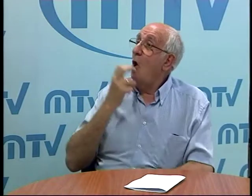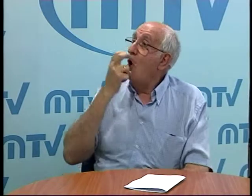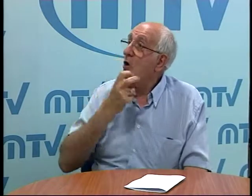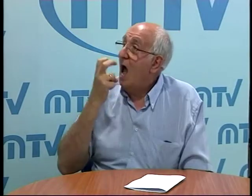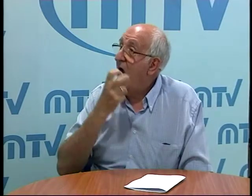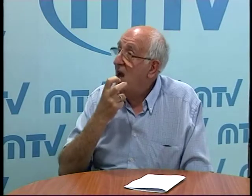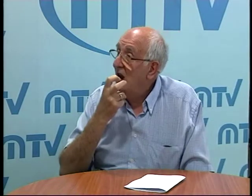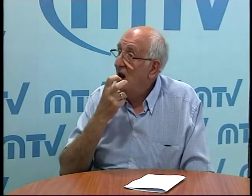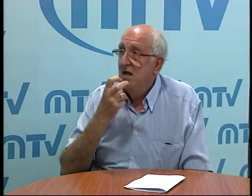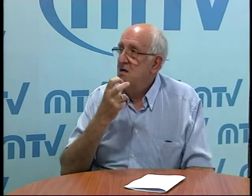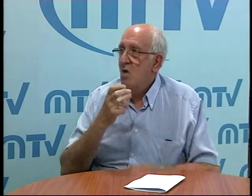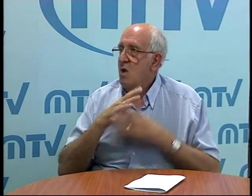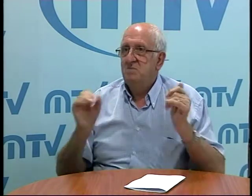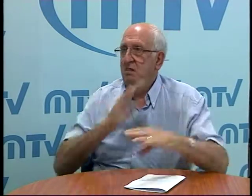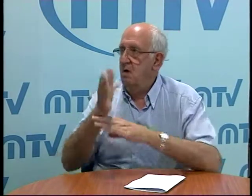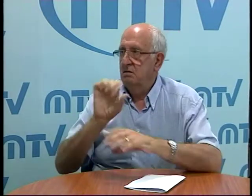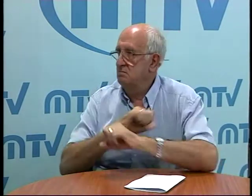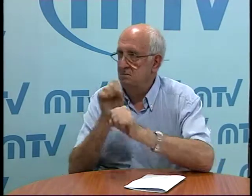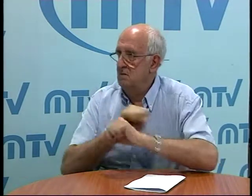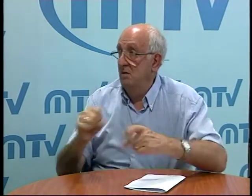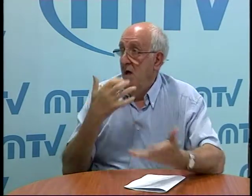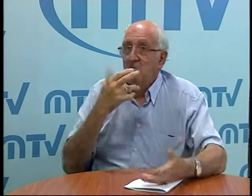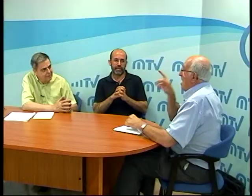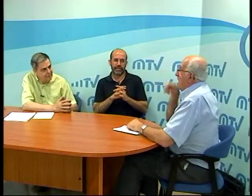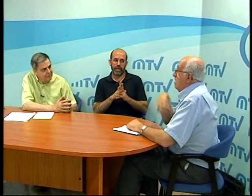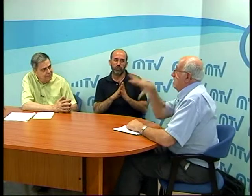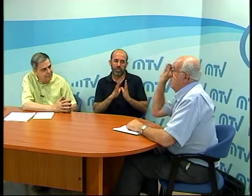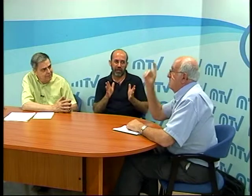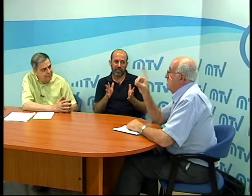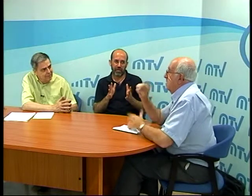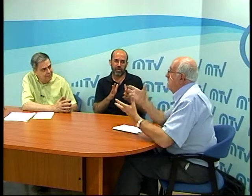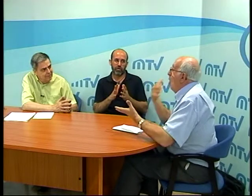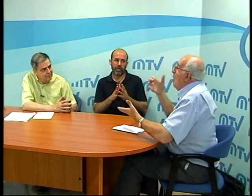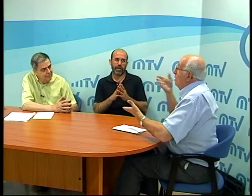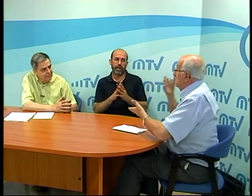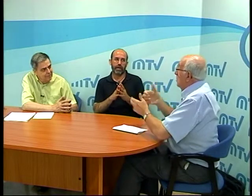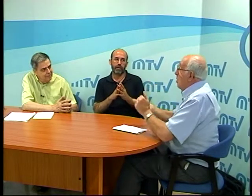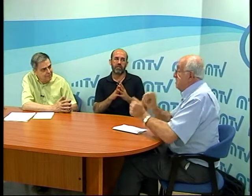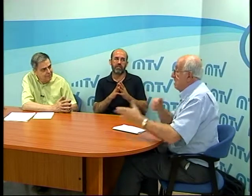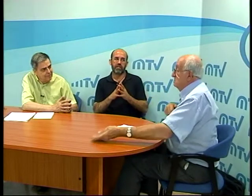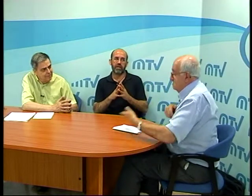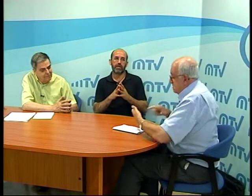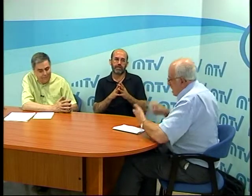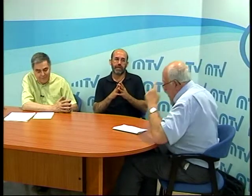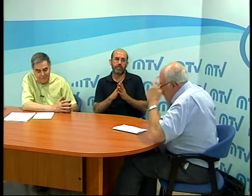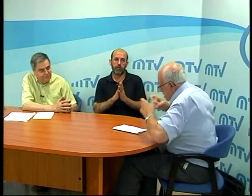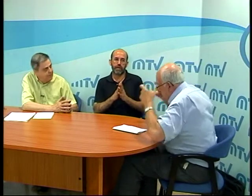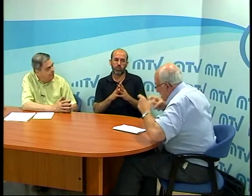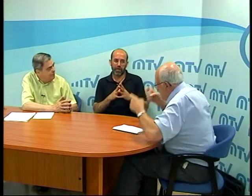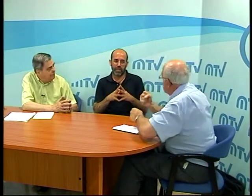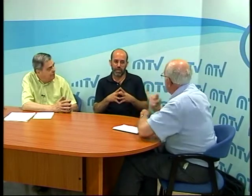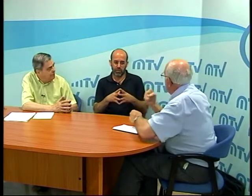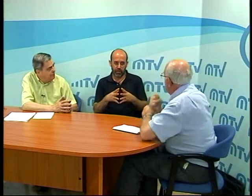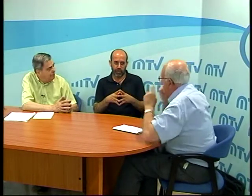tuviera intérprete y fuera a través del oral, la universidad sería imposible acceder porque es muy difícil. Sí que te